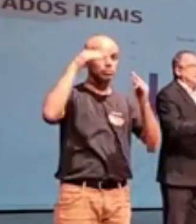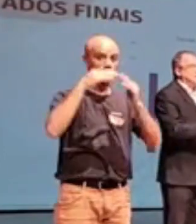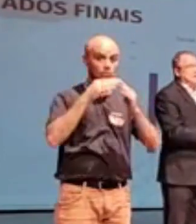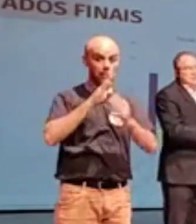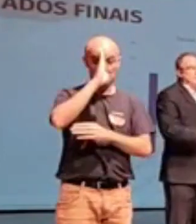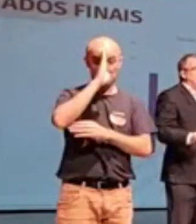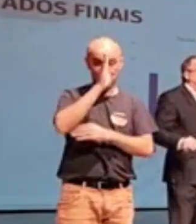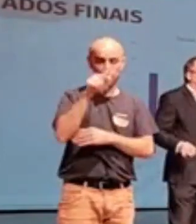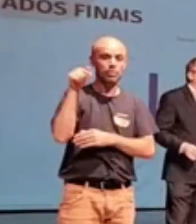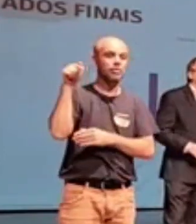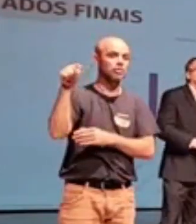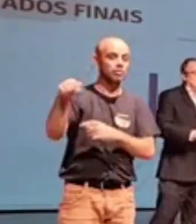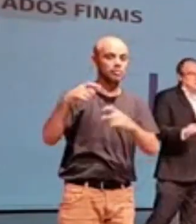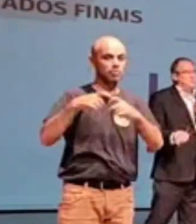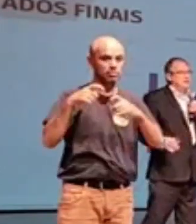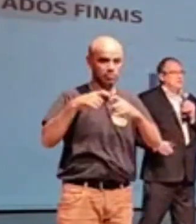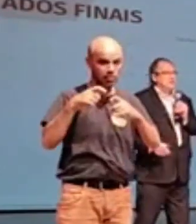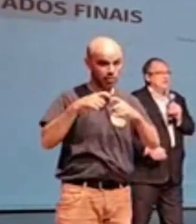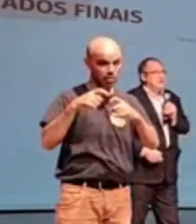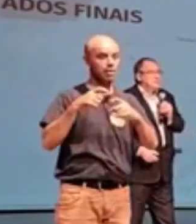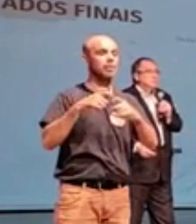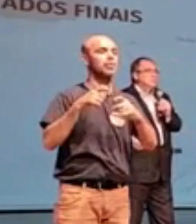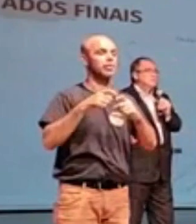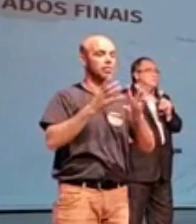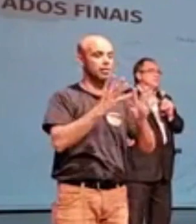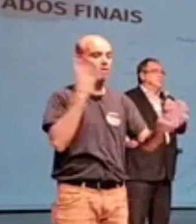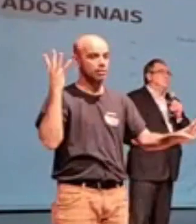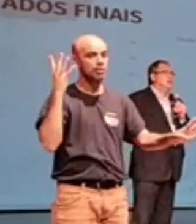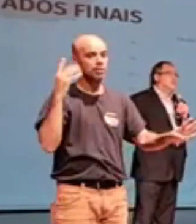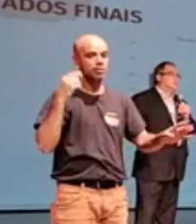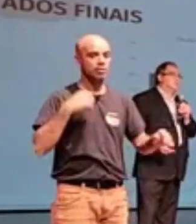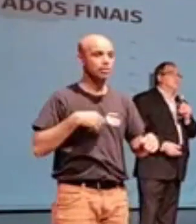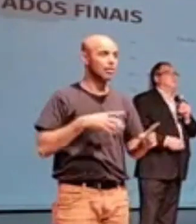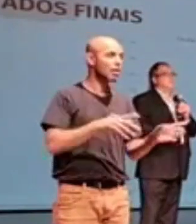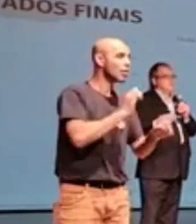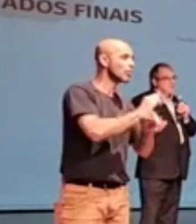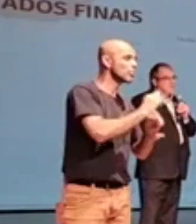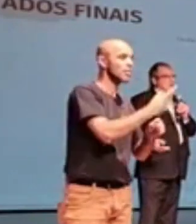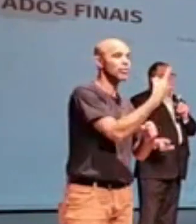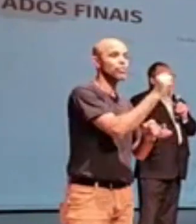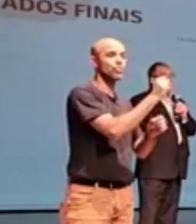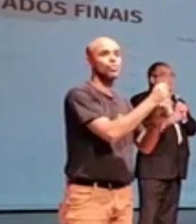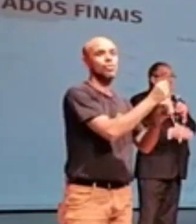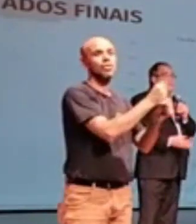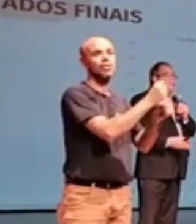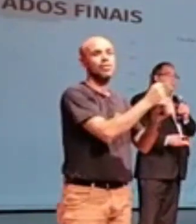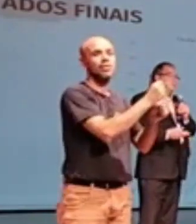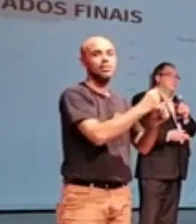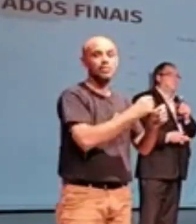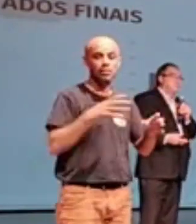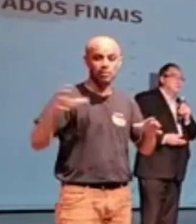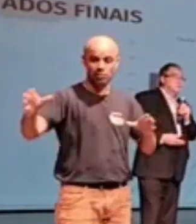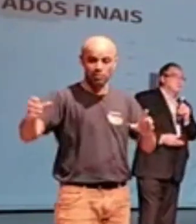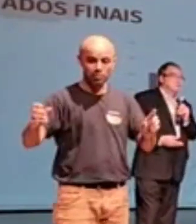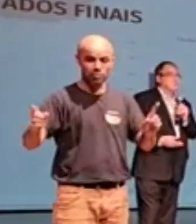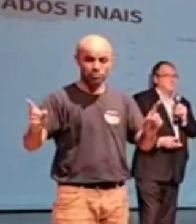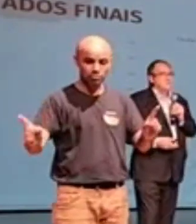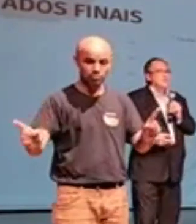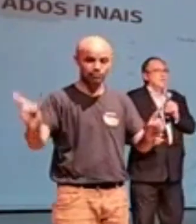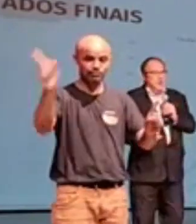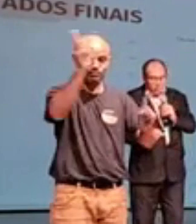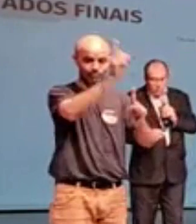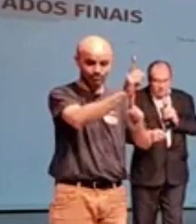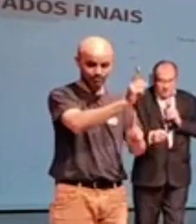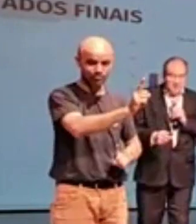prioridade médica, que não é cronológica, isso gera um problema, né? Mas eu estou na espera de 18 anos, né? Por que vai passar ela também? Eu passei por tudo isso.